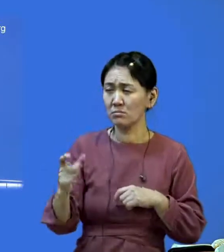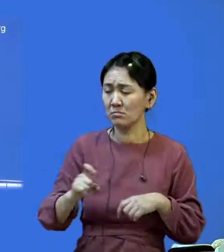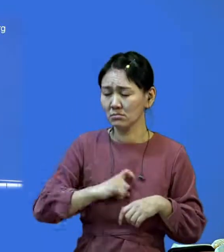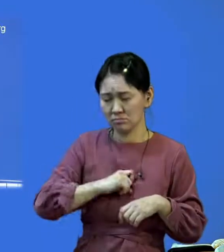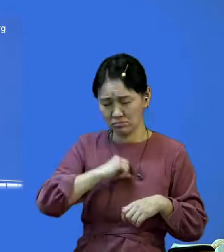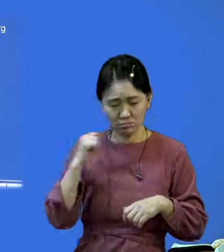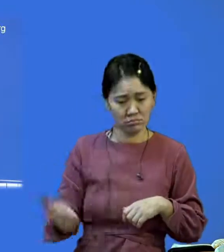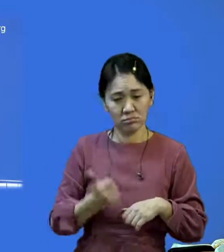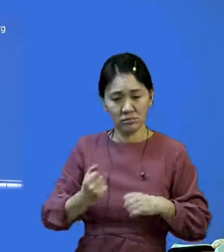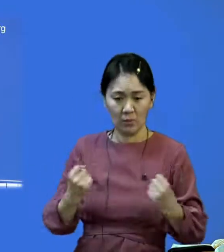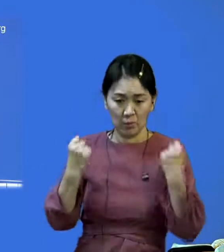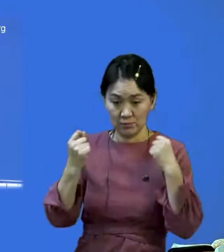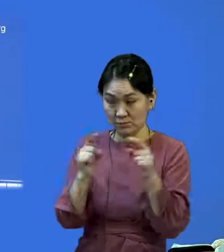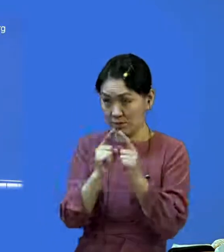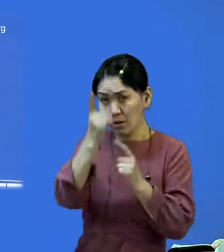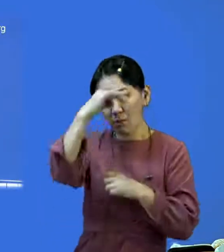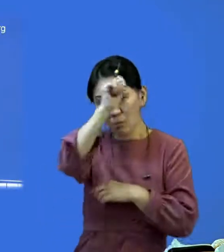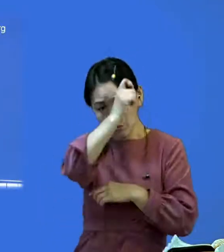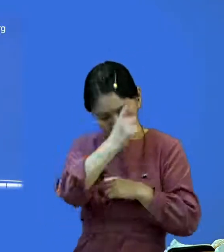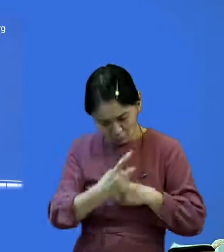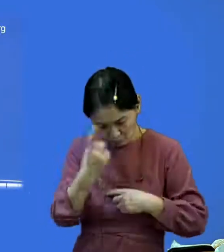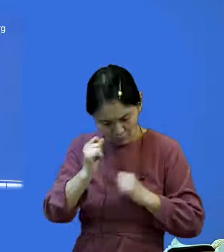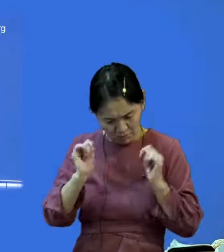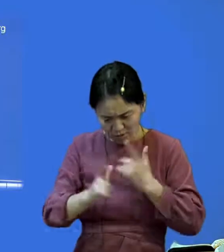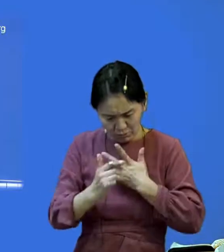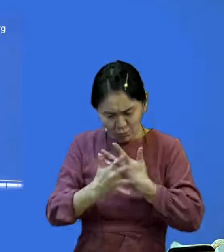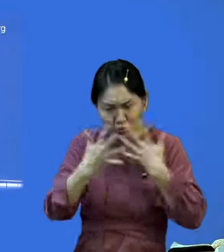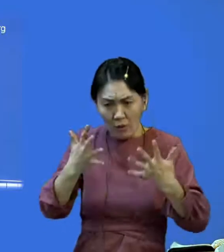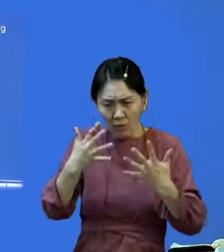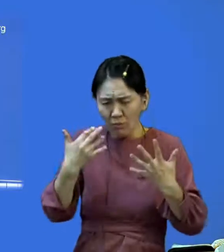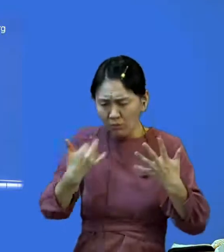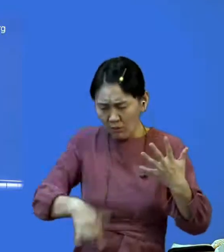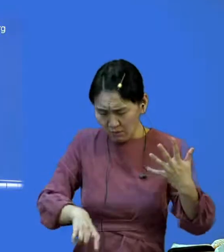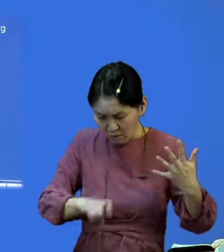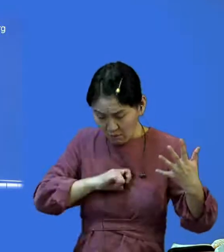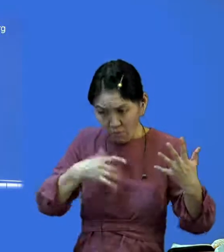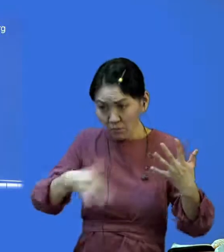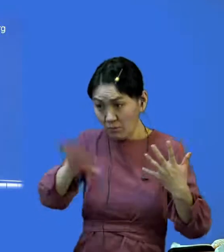Бурхны хүү гэдэг нь ямар агуу оршихуй байхыг ойлгож байна уу?